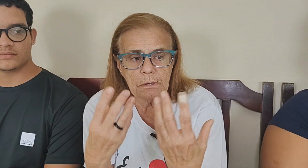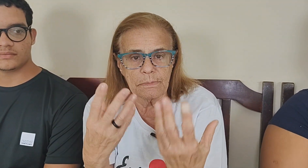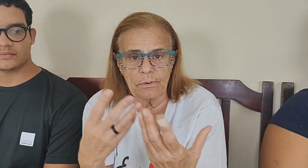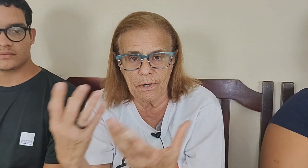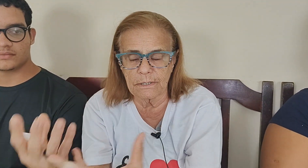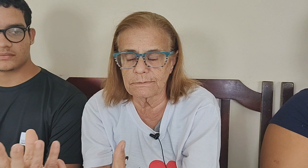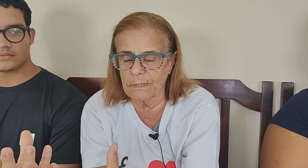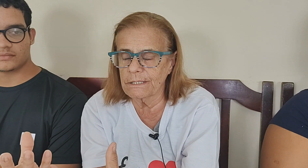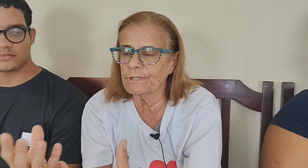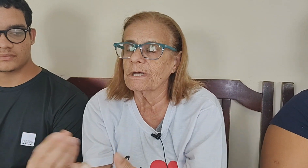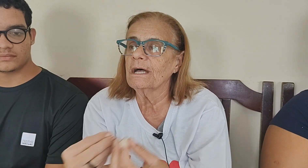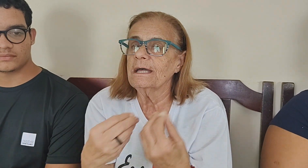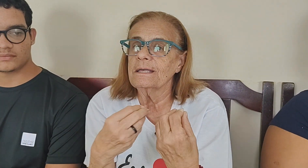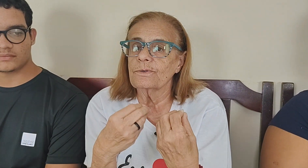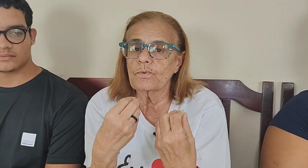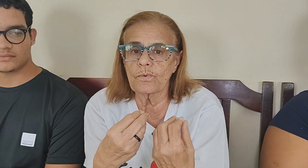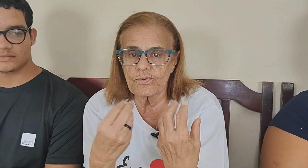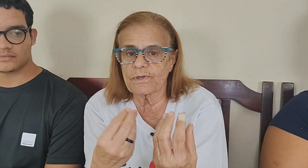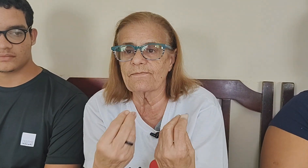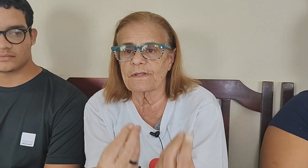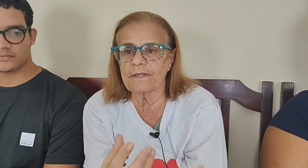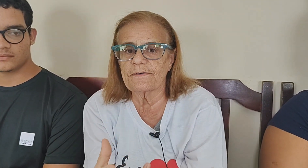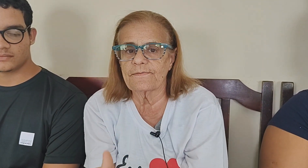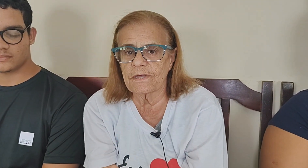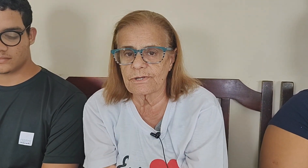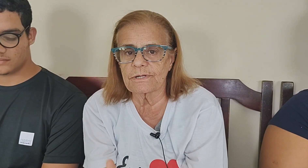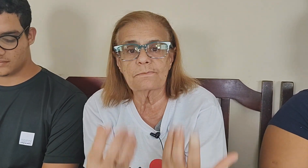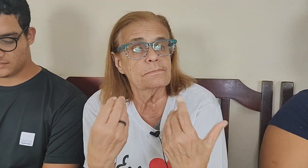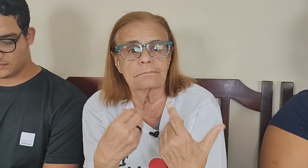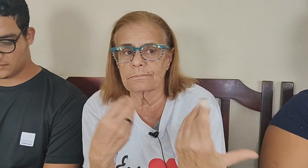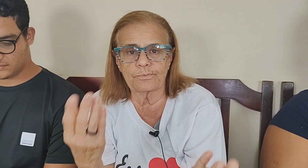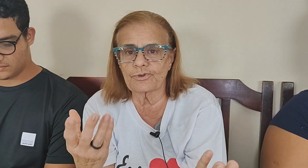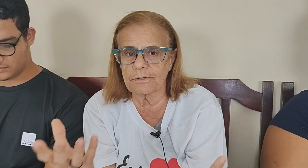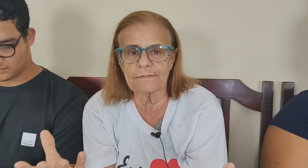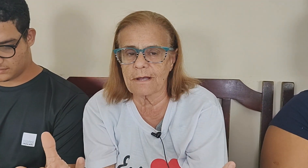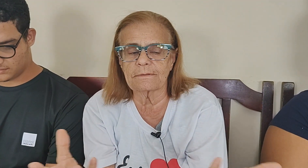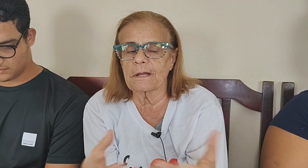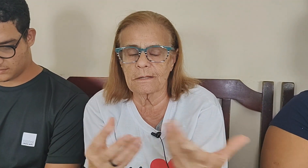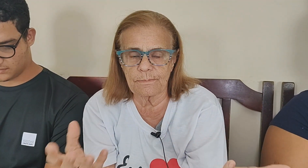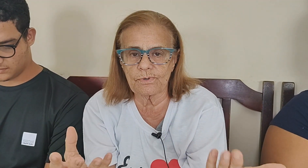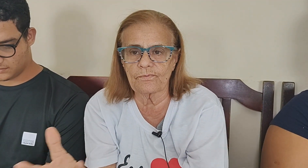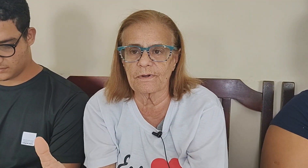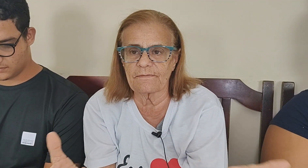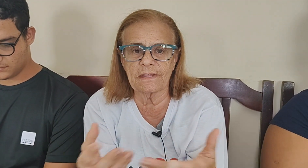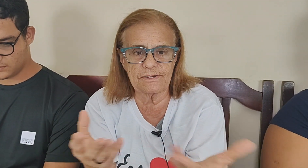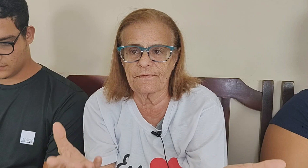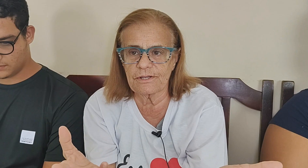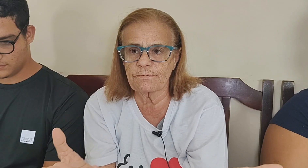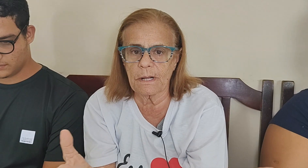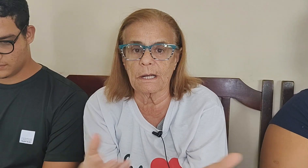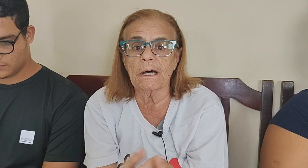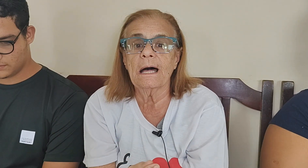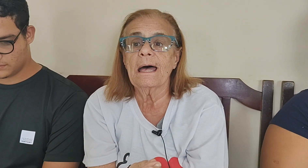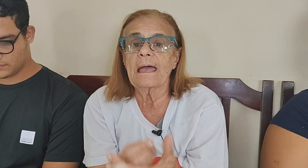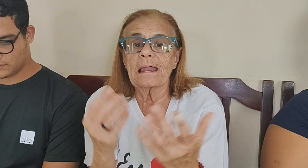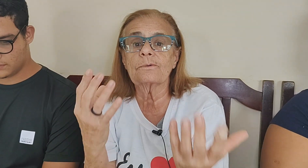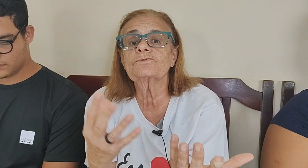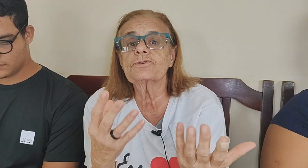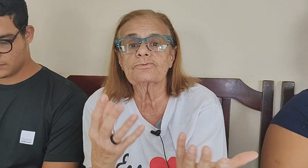não me alongando mais, que o curso que a Fernanda fez, não puxando o saco dela não, mas eu estou falando a verdade, já falei isso para ela. Ela conseguiu